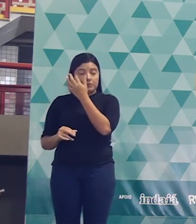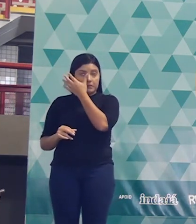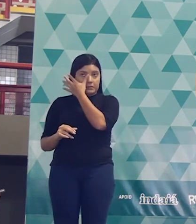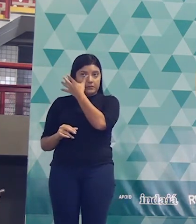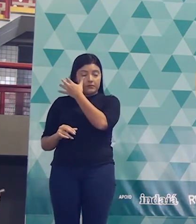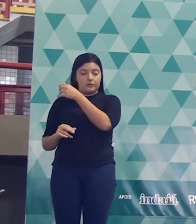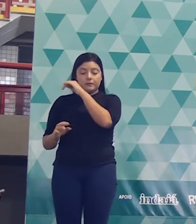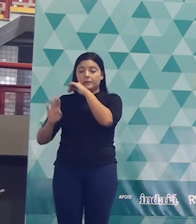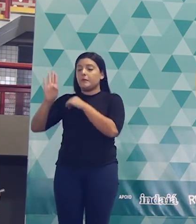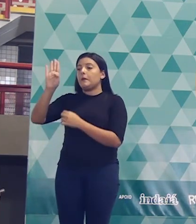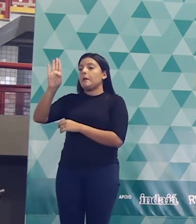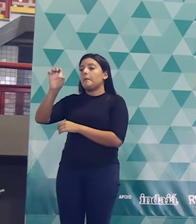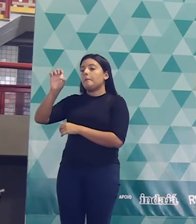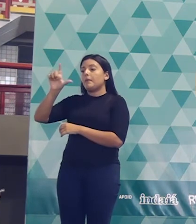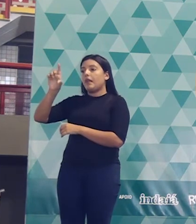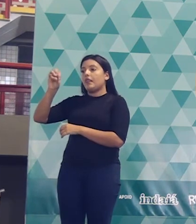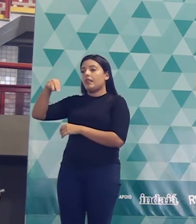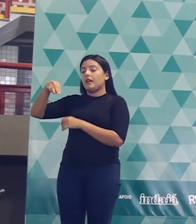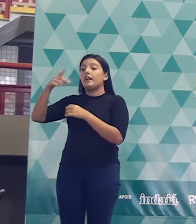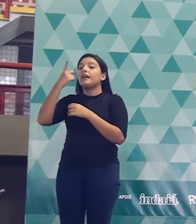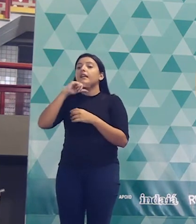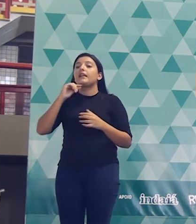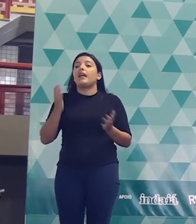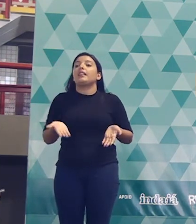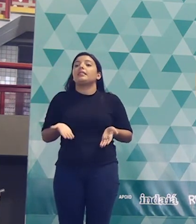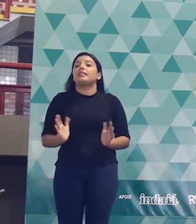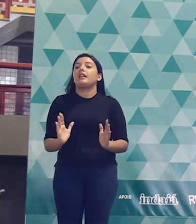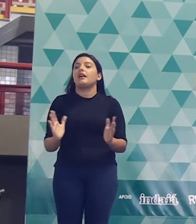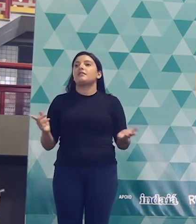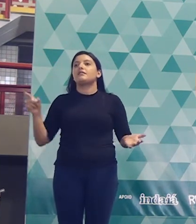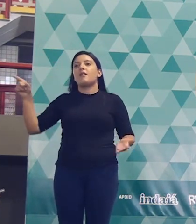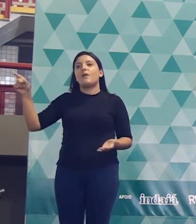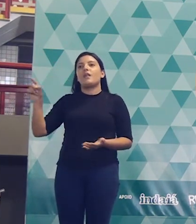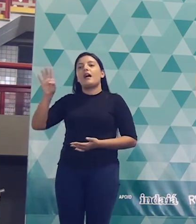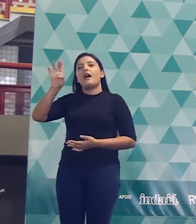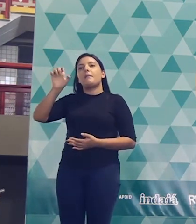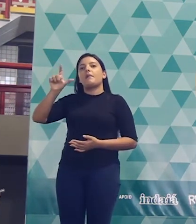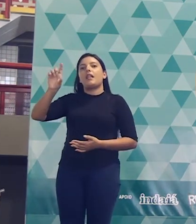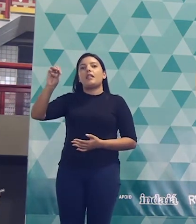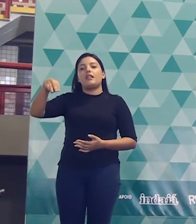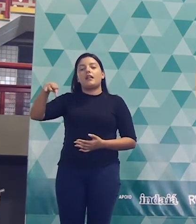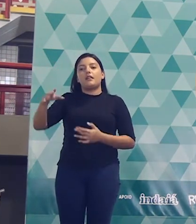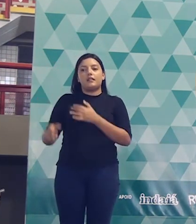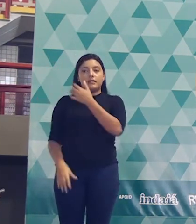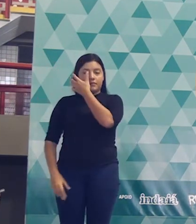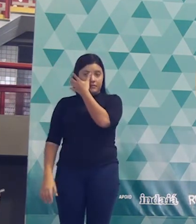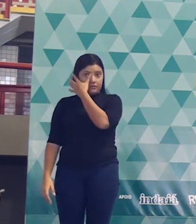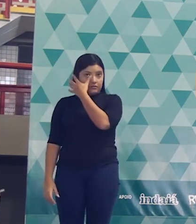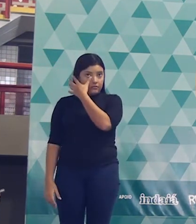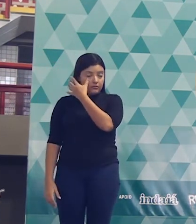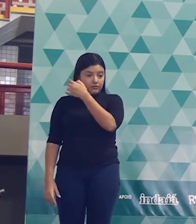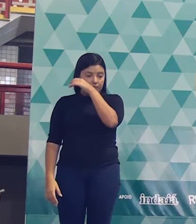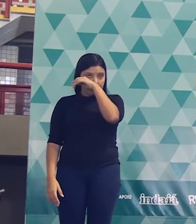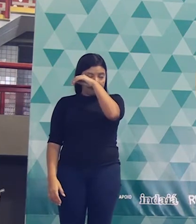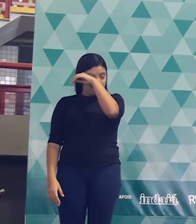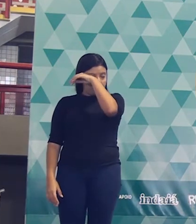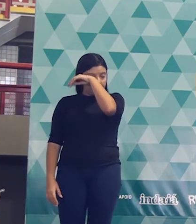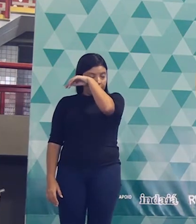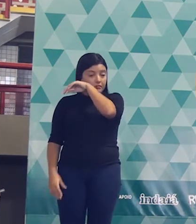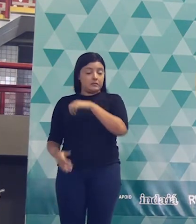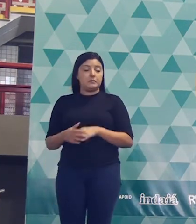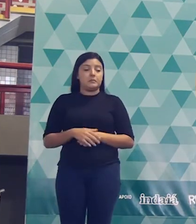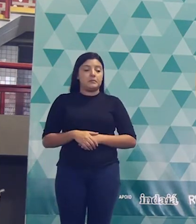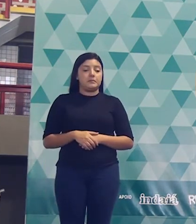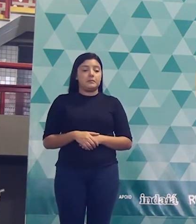Belém, né? Quem é que nasceu em Belém? Muita gente, né? Nasceu em Belém, né? Belém do Pará? Não. Belém lá da Judéia,